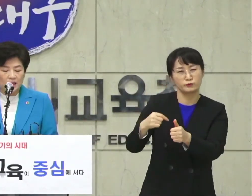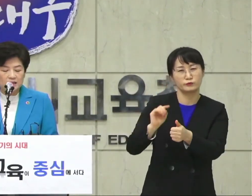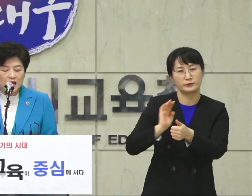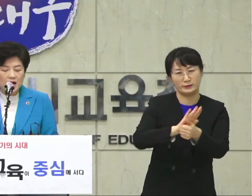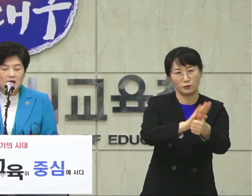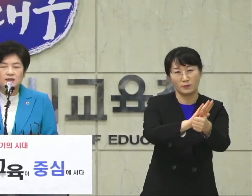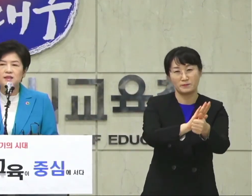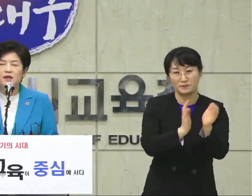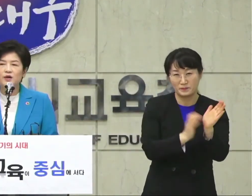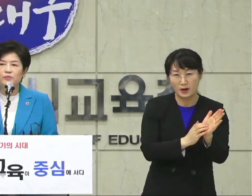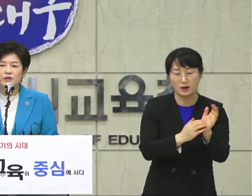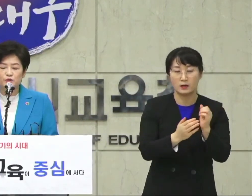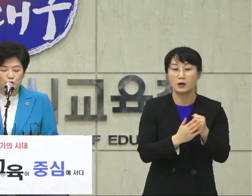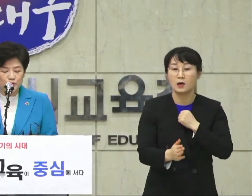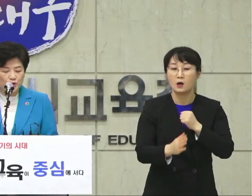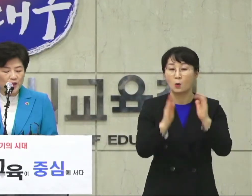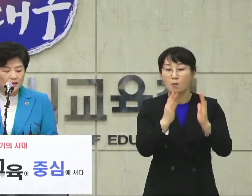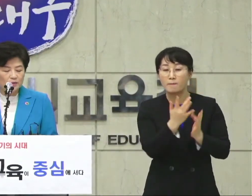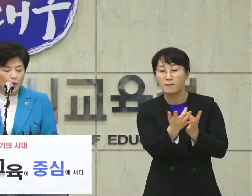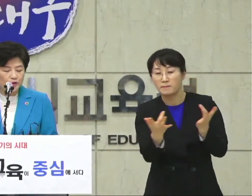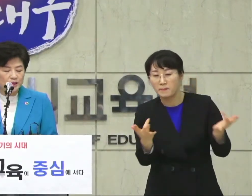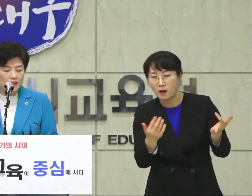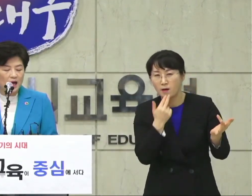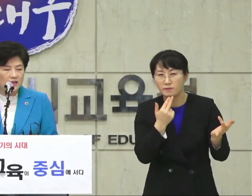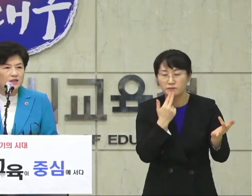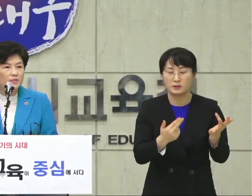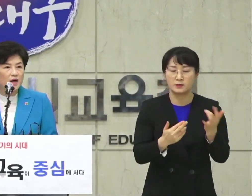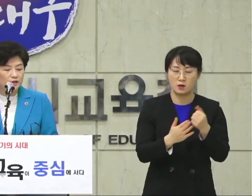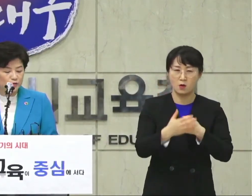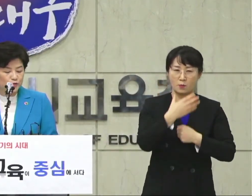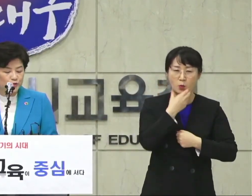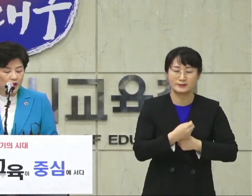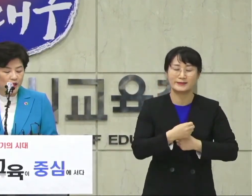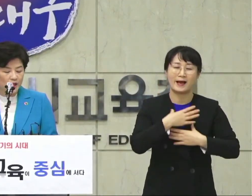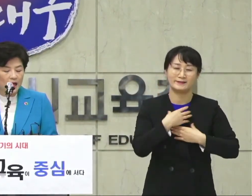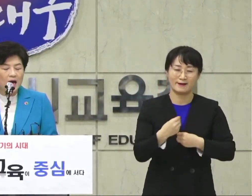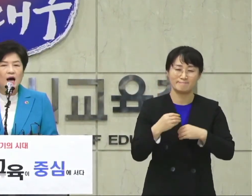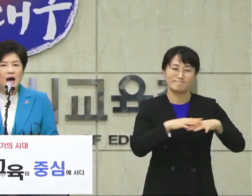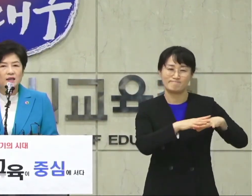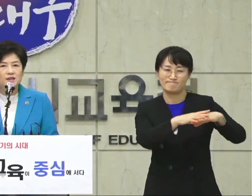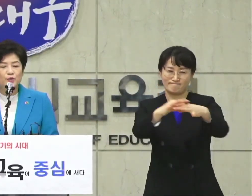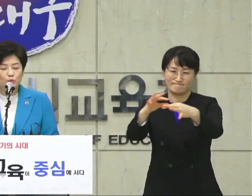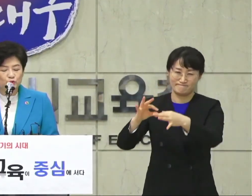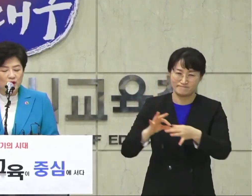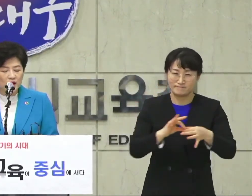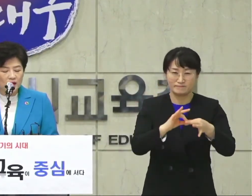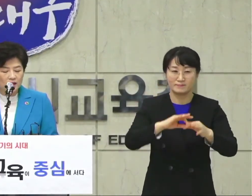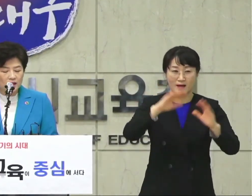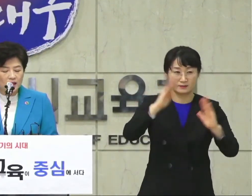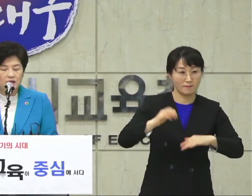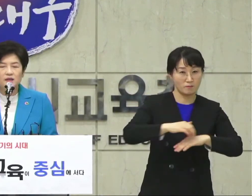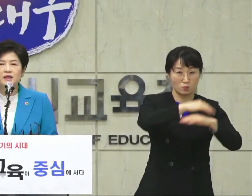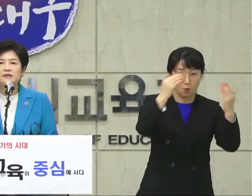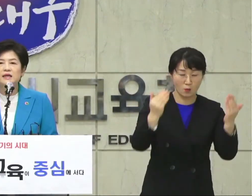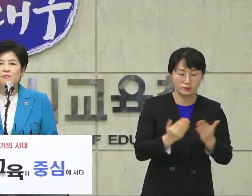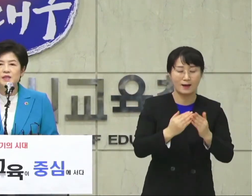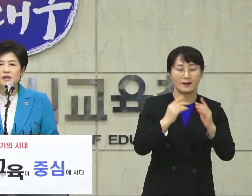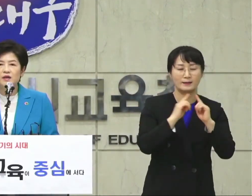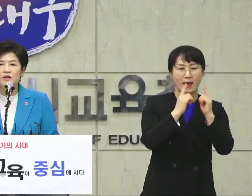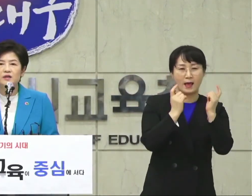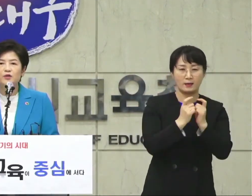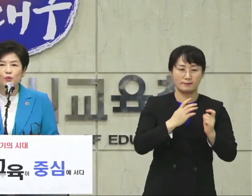등 사각지대 없는 촘촘한 복지 안전망을 구축해 학생 모두가